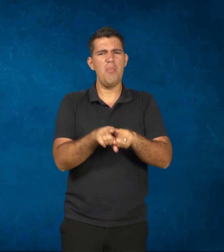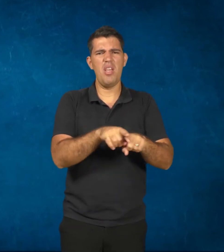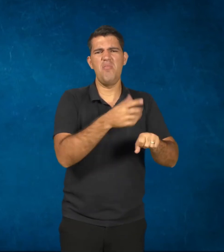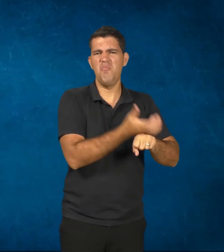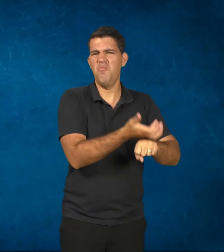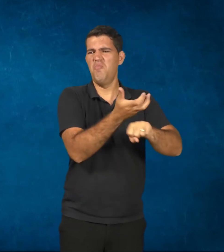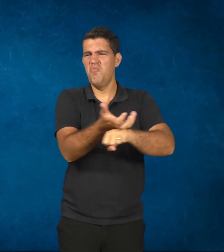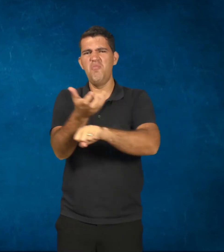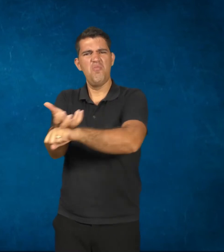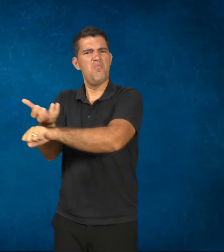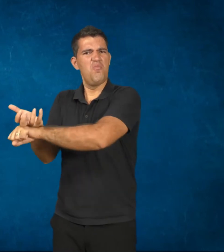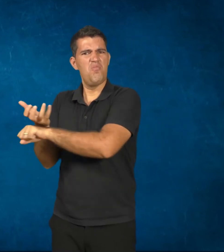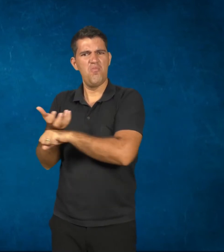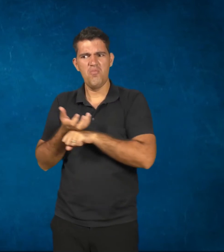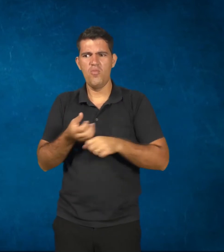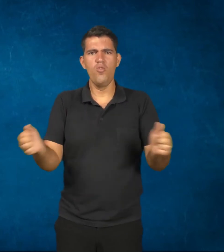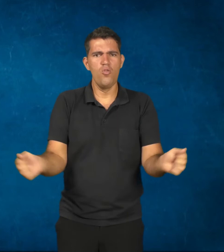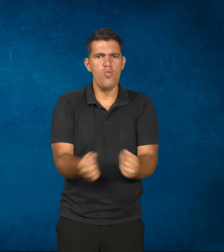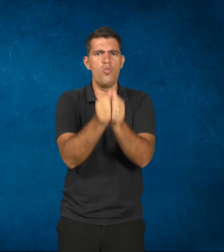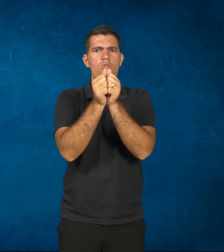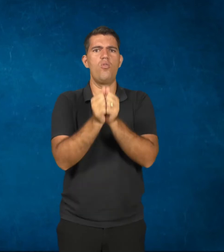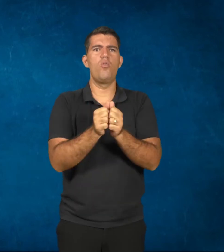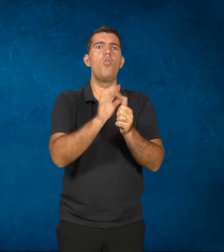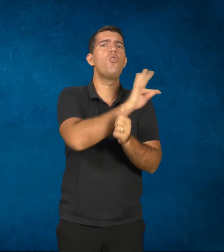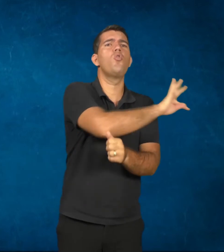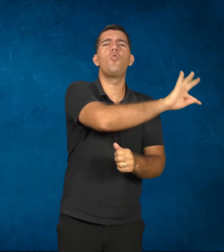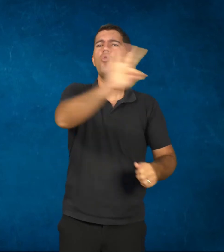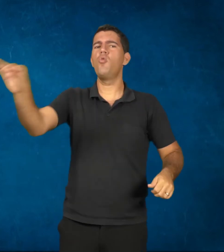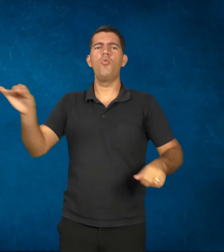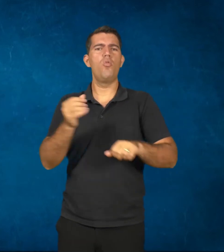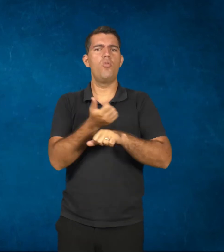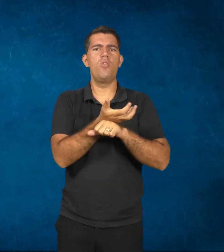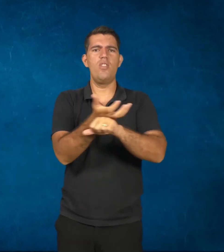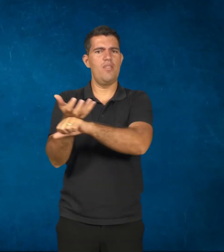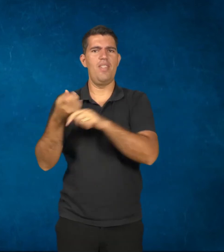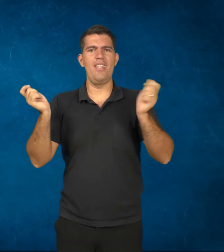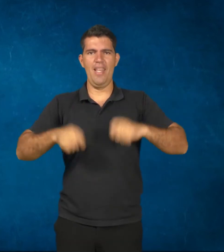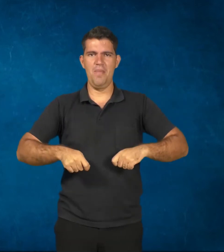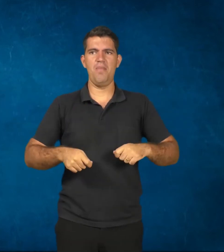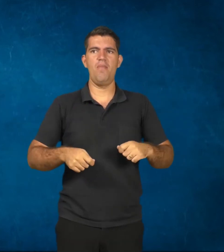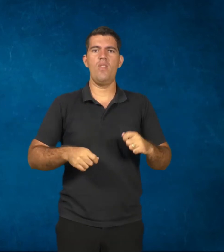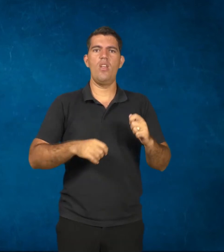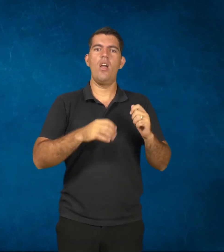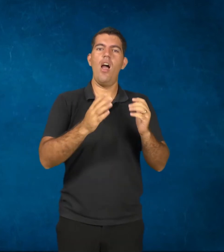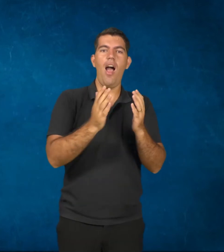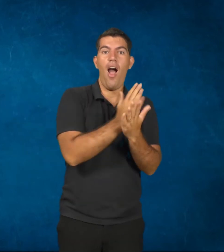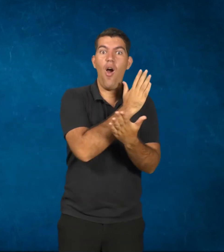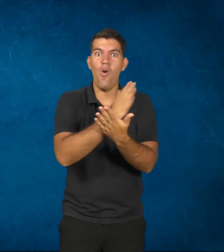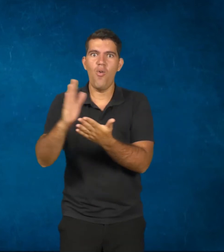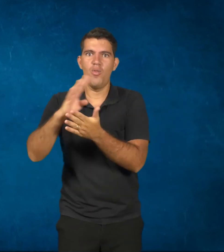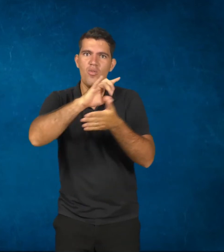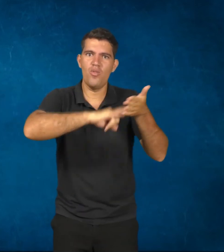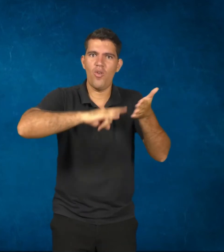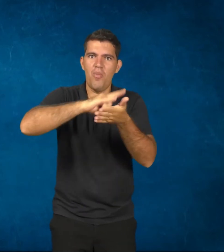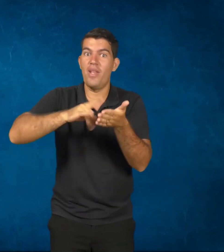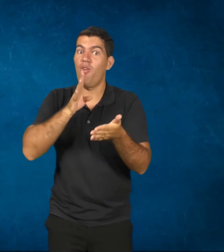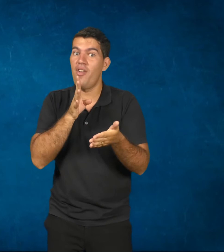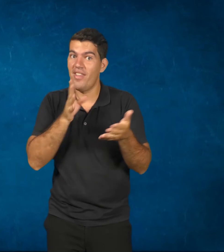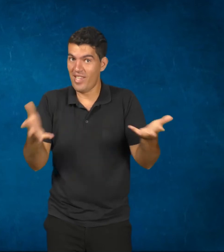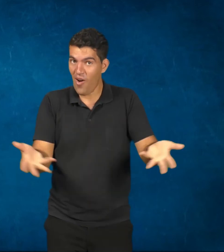diferentes disciplinas e além de todas as disciplinas. Vamos conhecer alguns documentos relacionados à